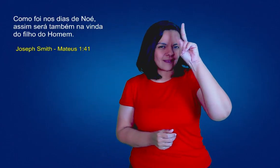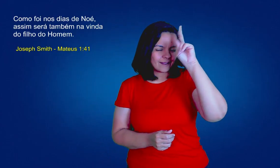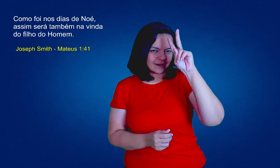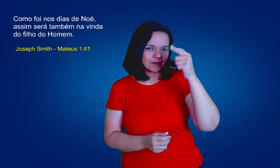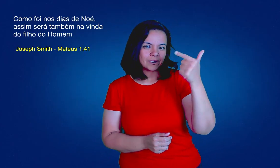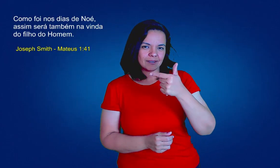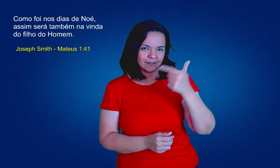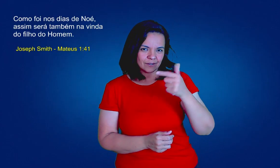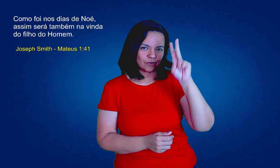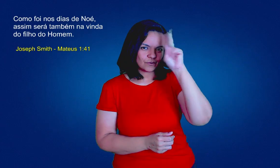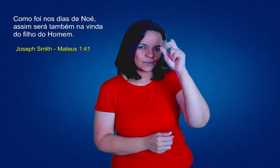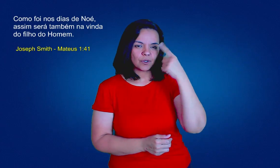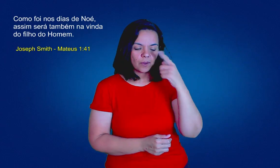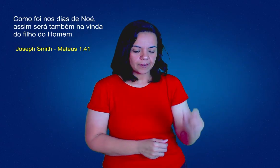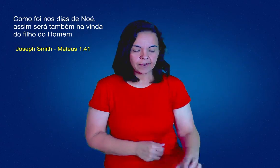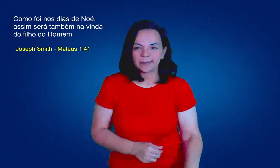Tiveram atenção aos conselhos do Senhor.